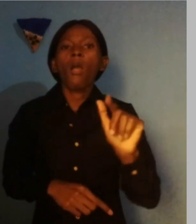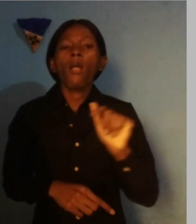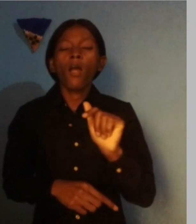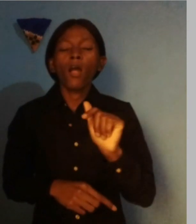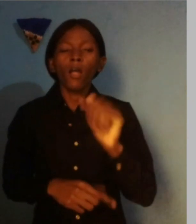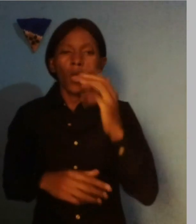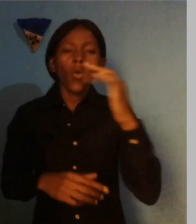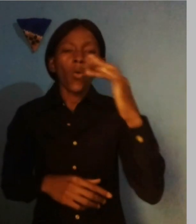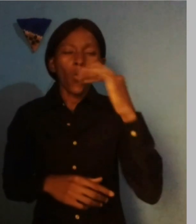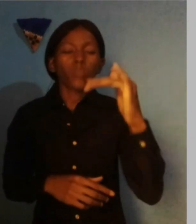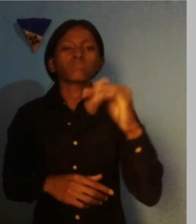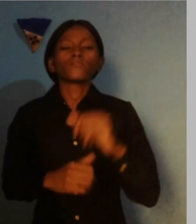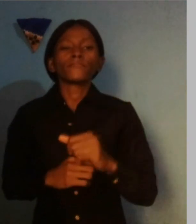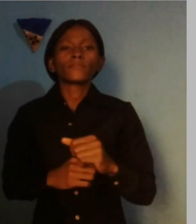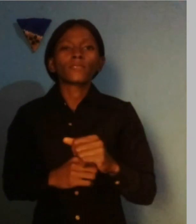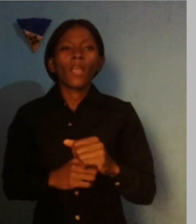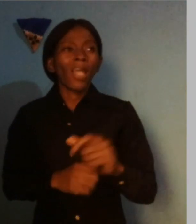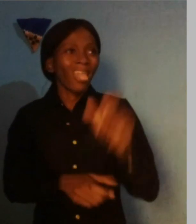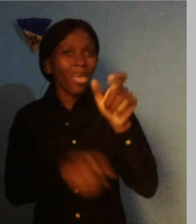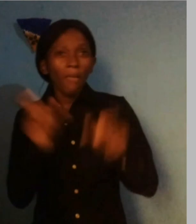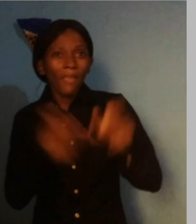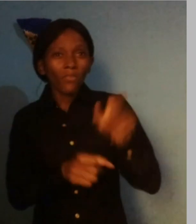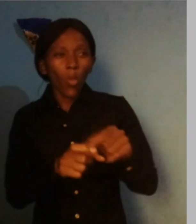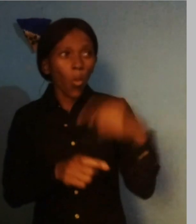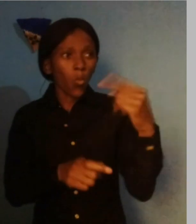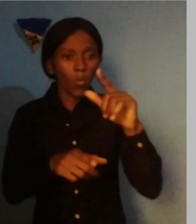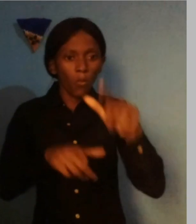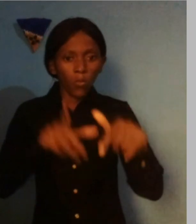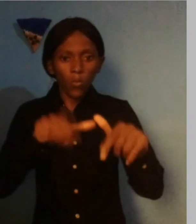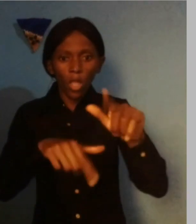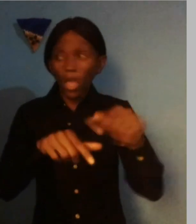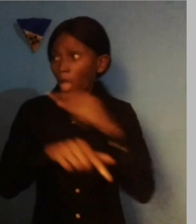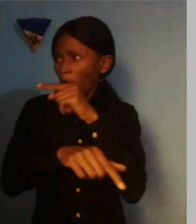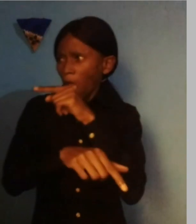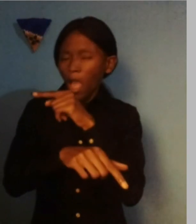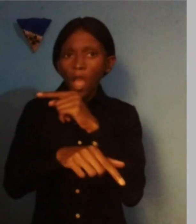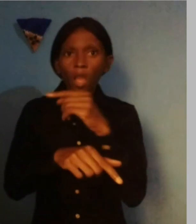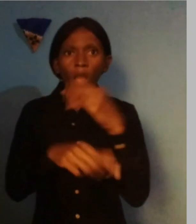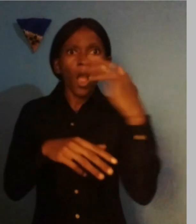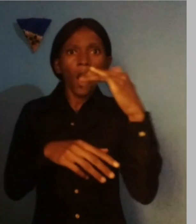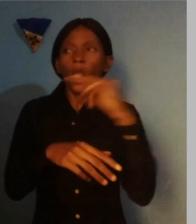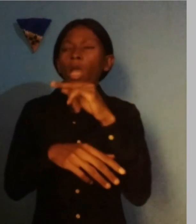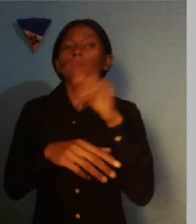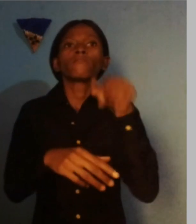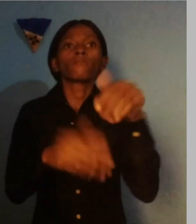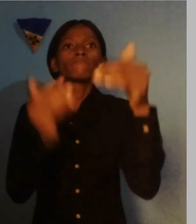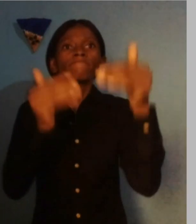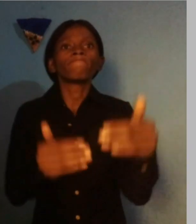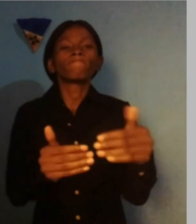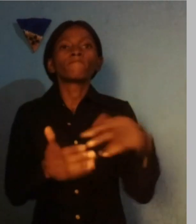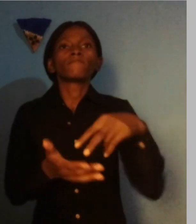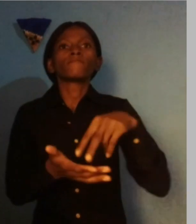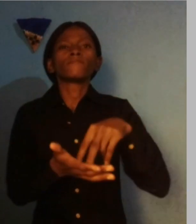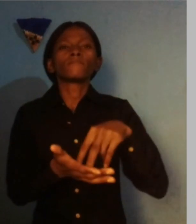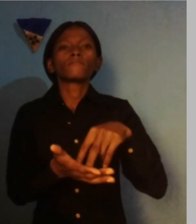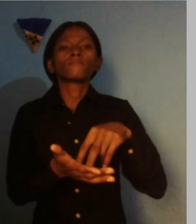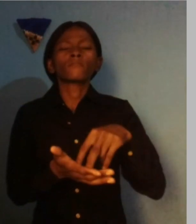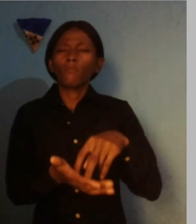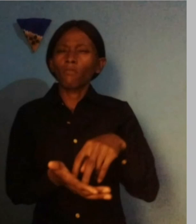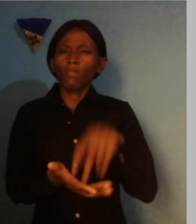être debout. Ceux qui marchent à proximité d'un lieu où l'on chante l'hymne national doivent